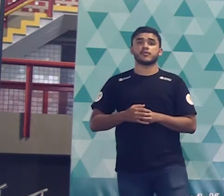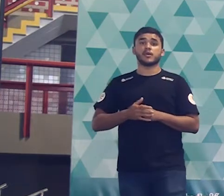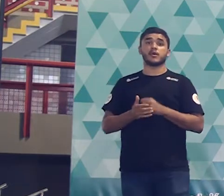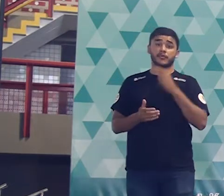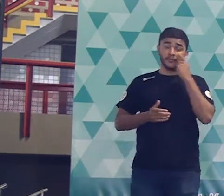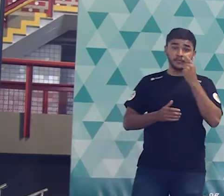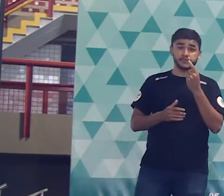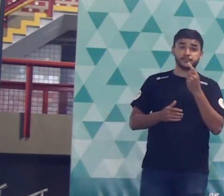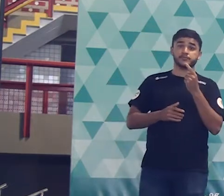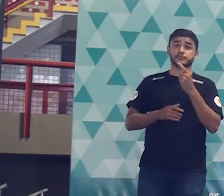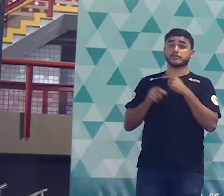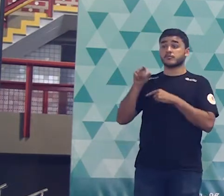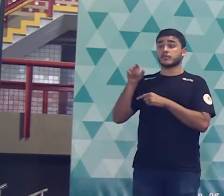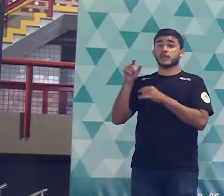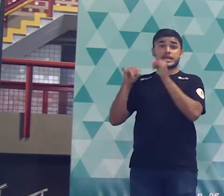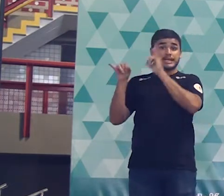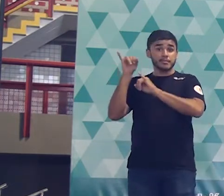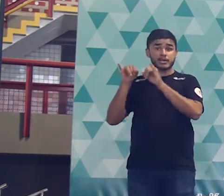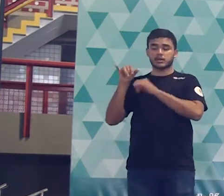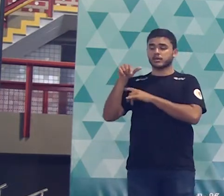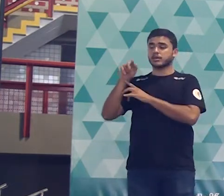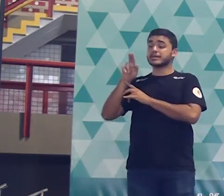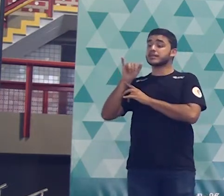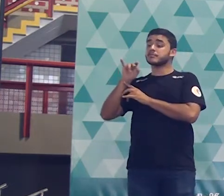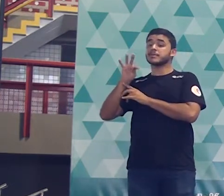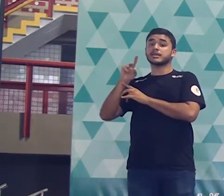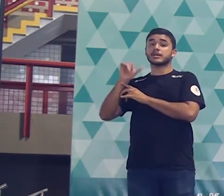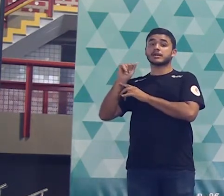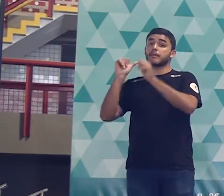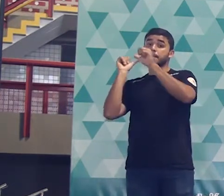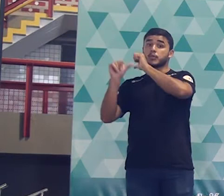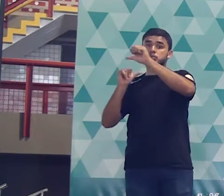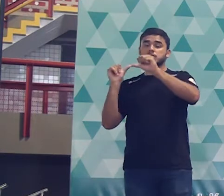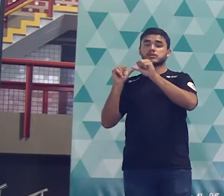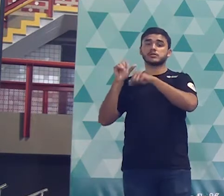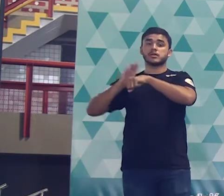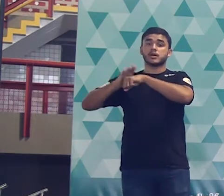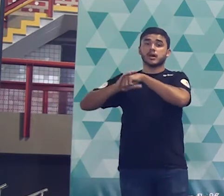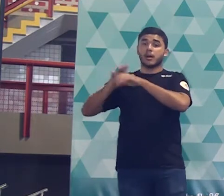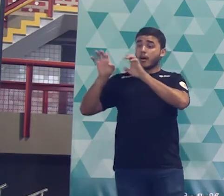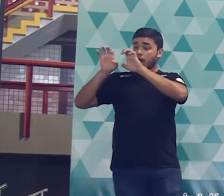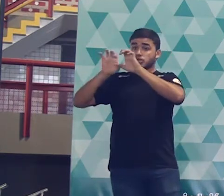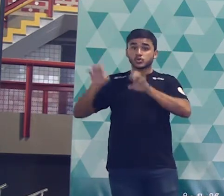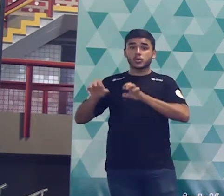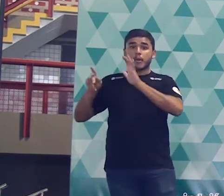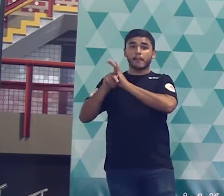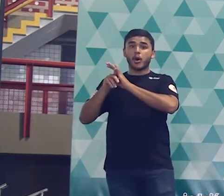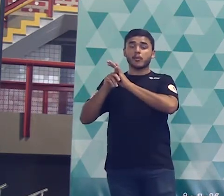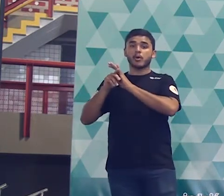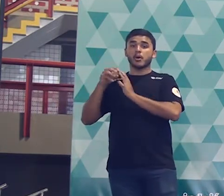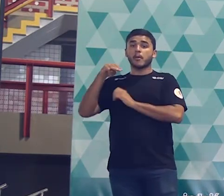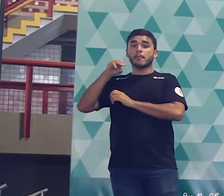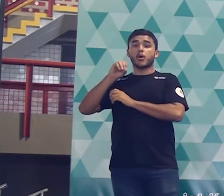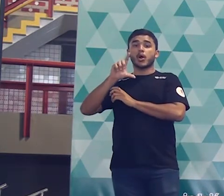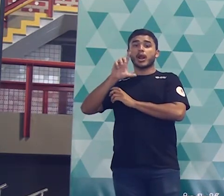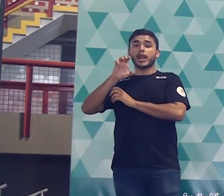consegue? Transformação química é a transformação que altera a estrutura molecular da